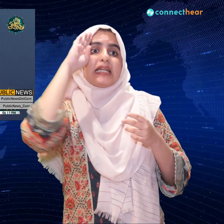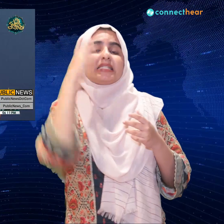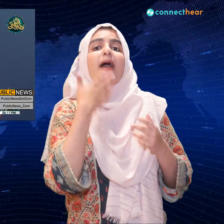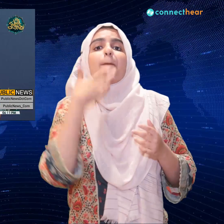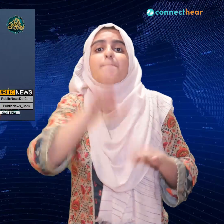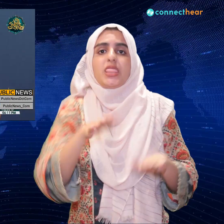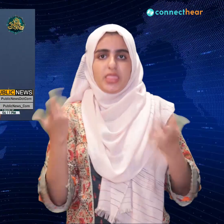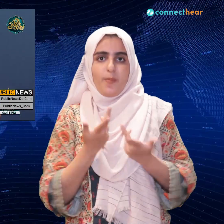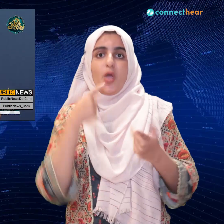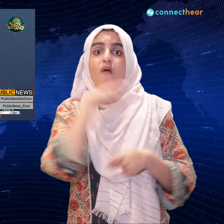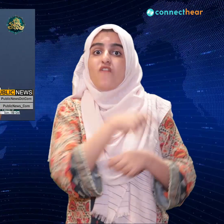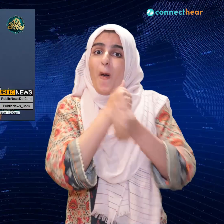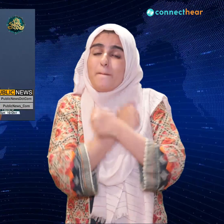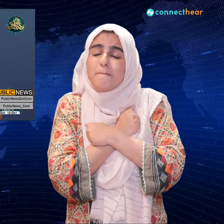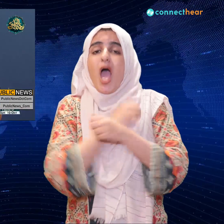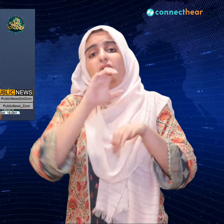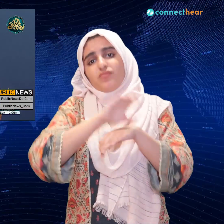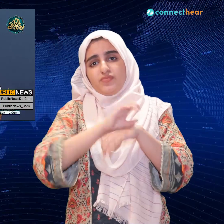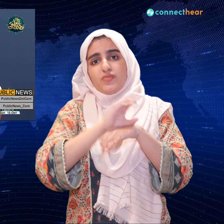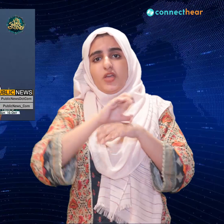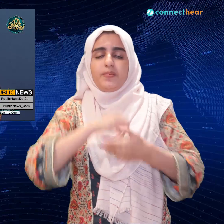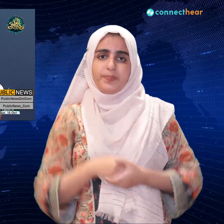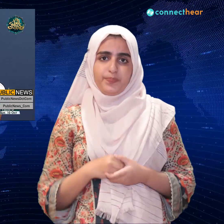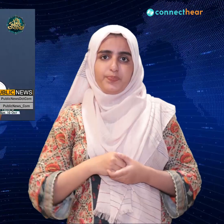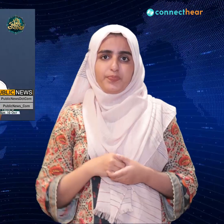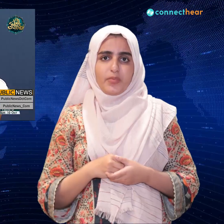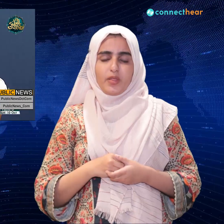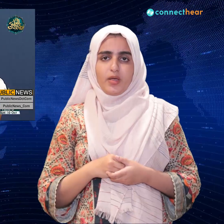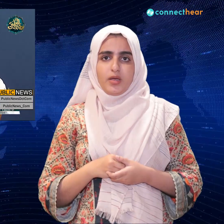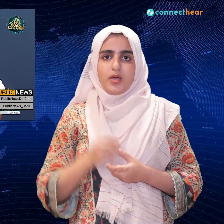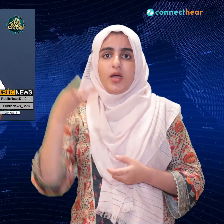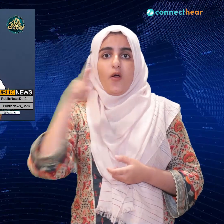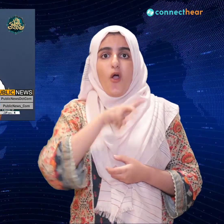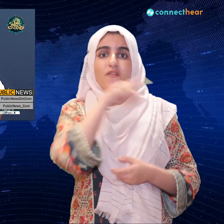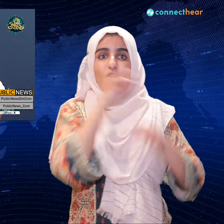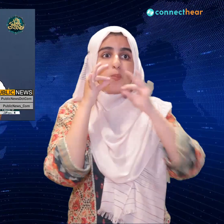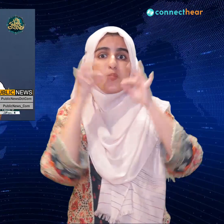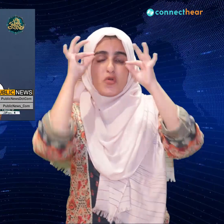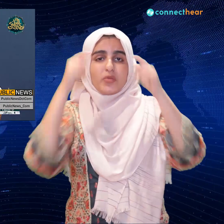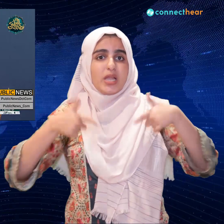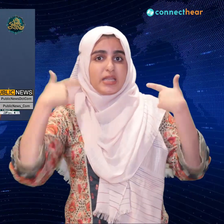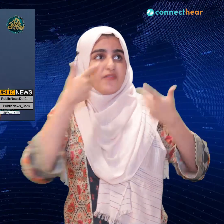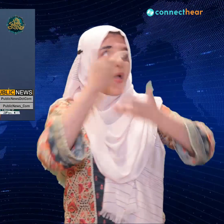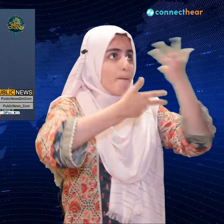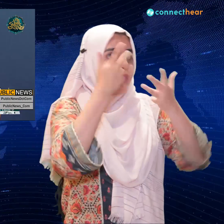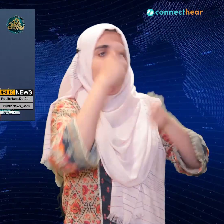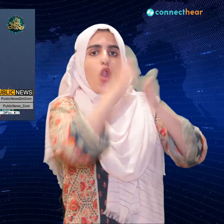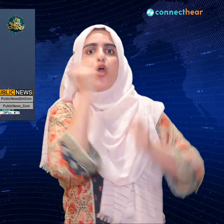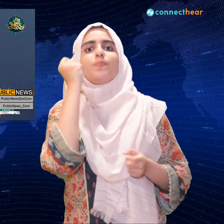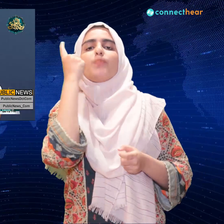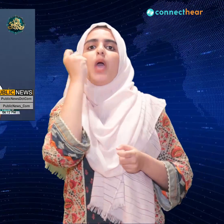ایک پیار کا دین ہے. اس میں تو جو ہمارے اور جیسے وہ نبی صلی اللہ علیہ وسلم کی زندگی بتائیں گے لوگوں کو پتہ چلے